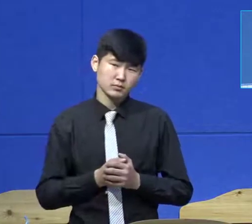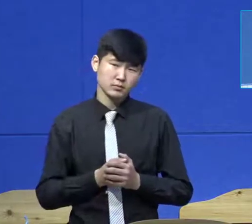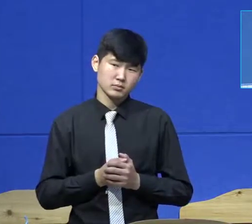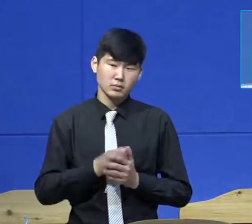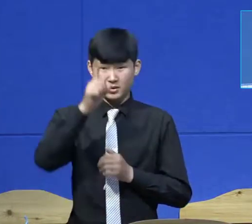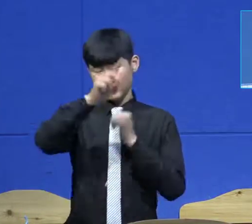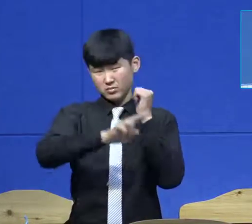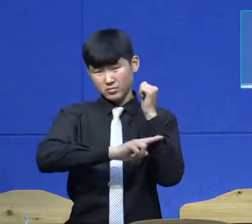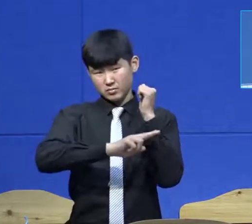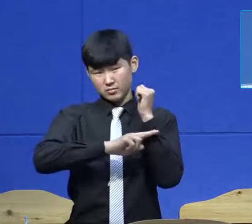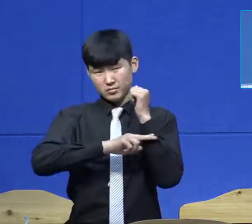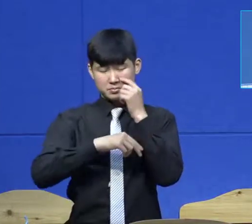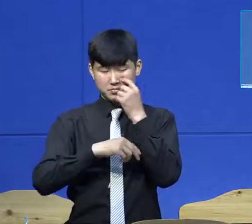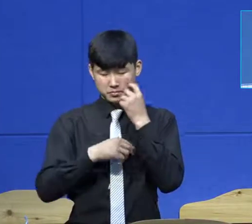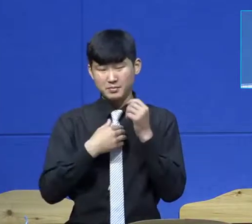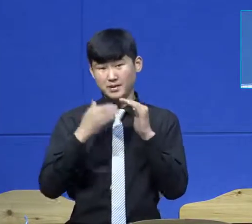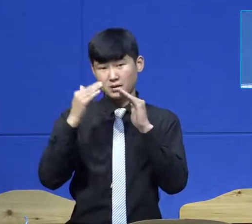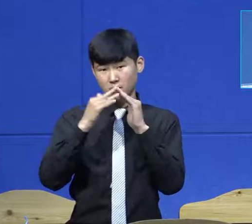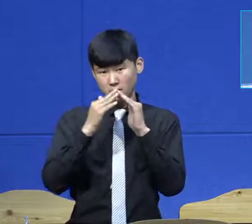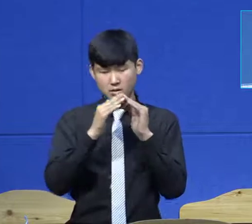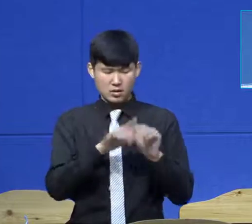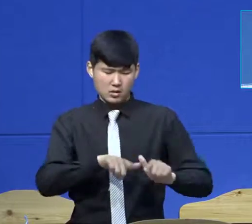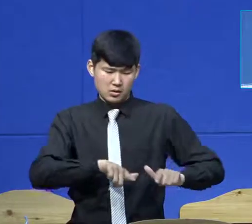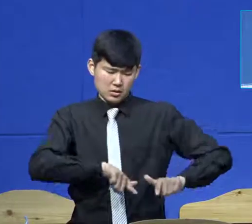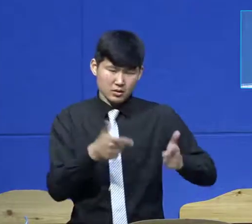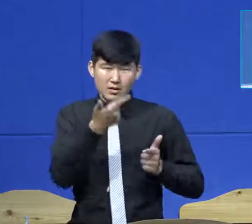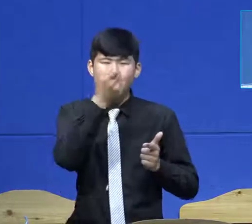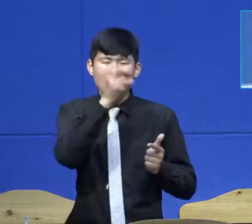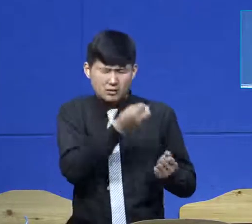Нэг үед манад эрт гинт гал гарсан.